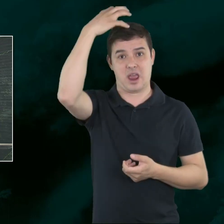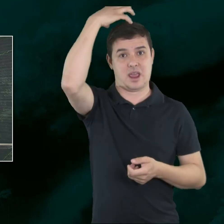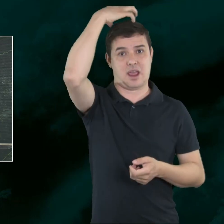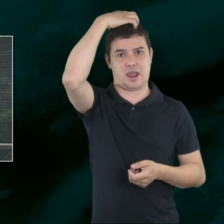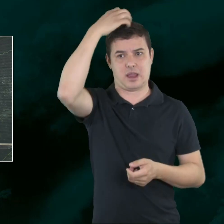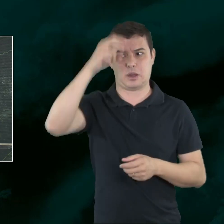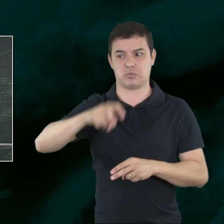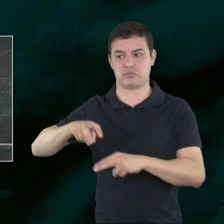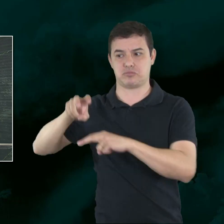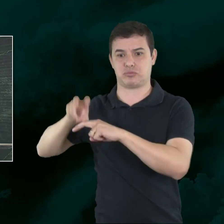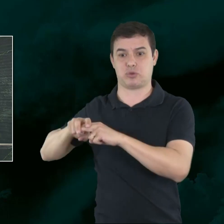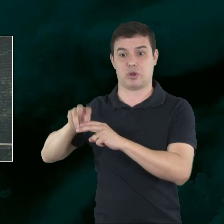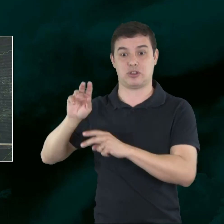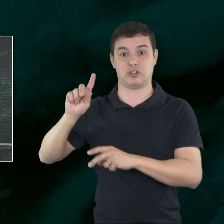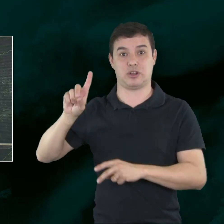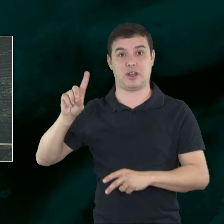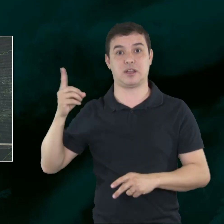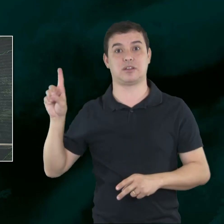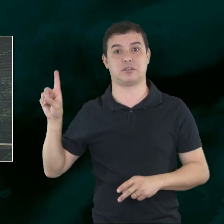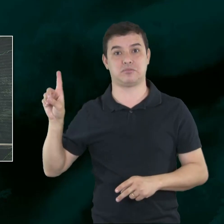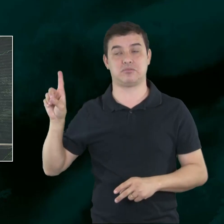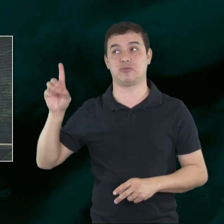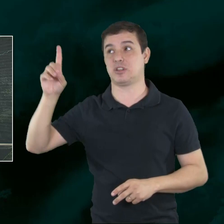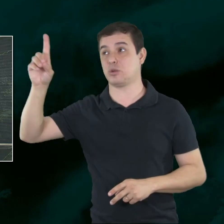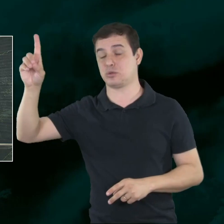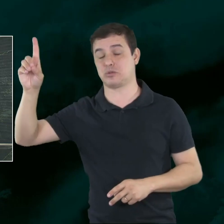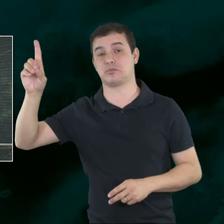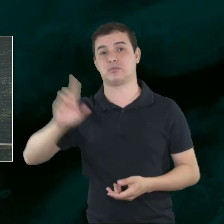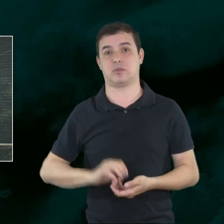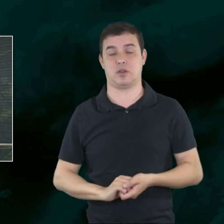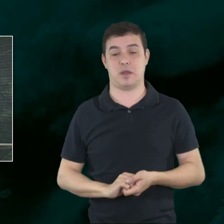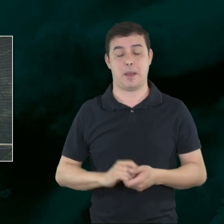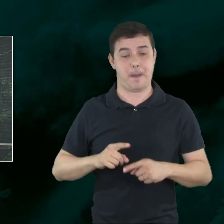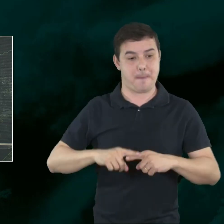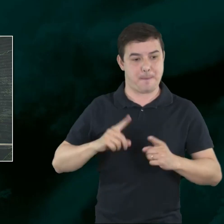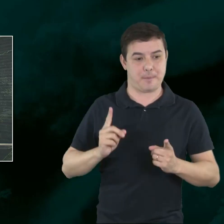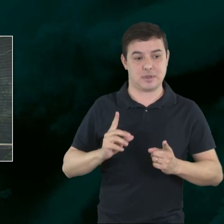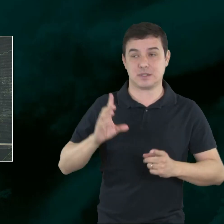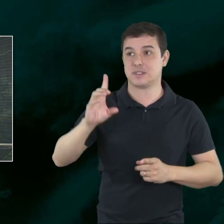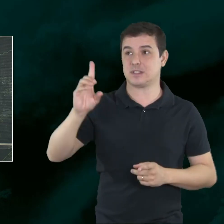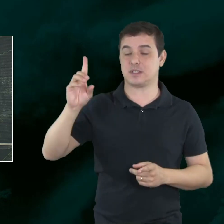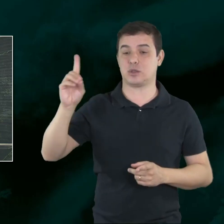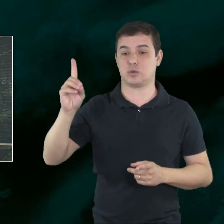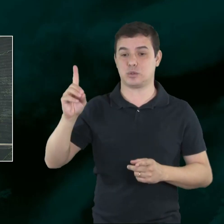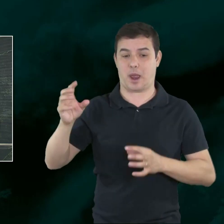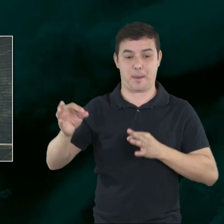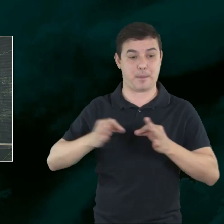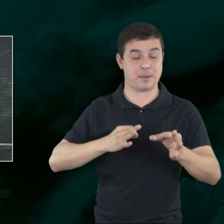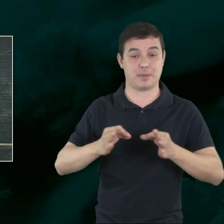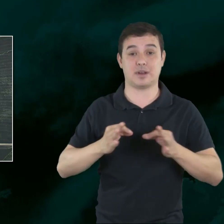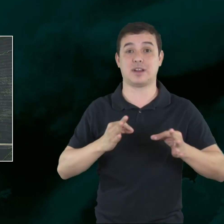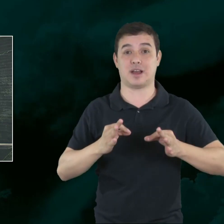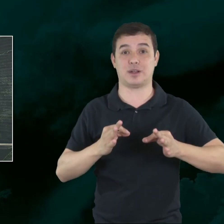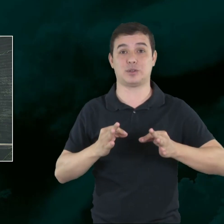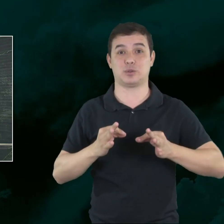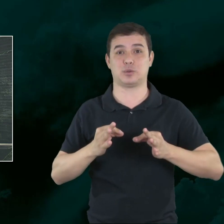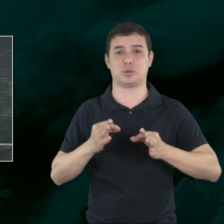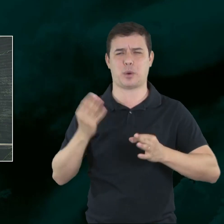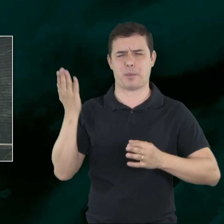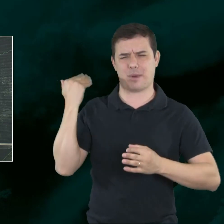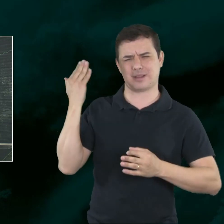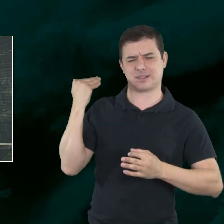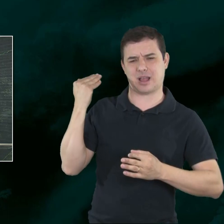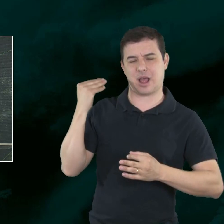Deus. Mas Deus, na sua infinita sabedoria, já havia preparado na eternidade passada o